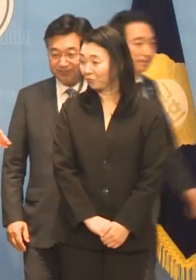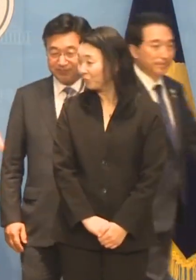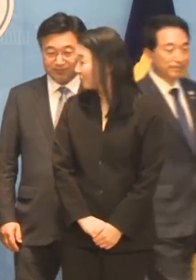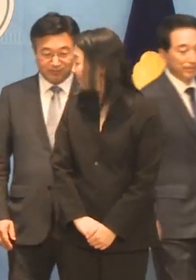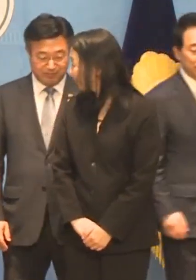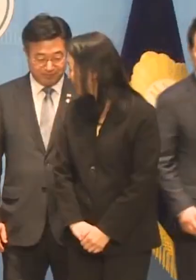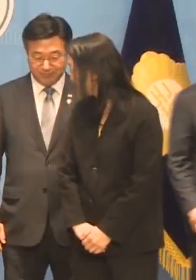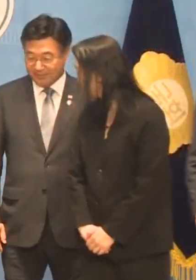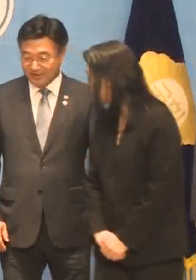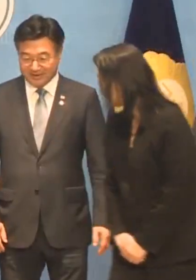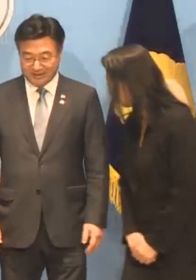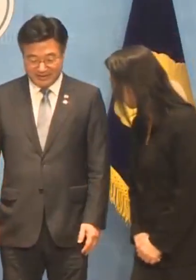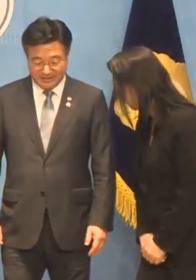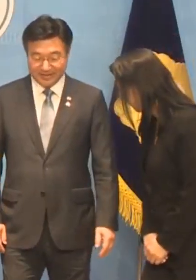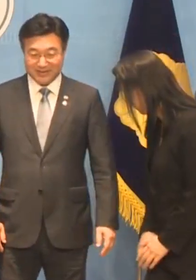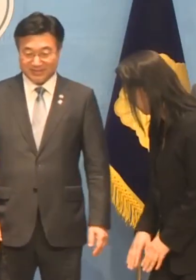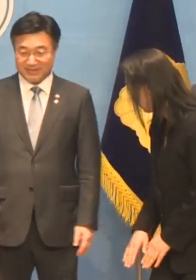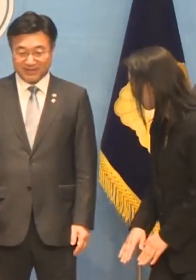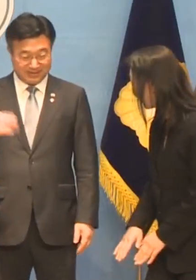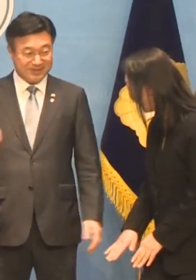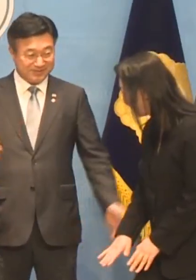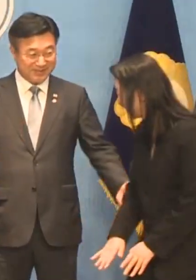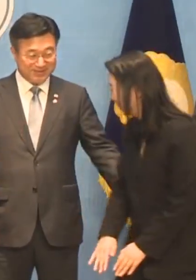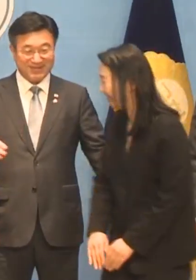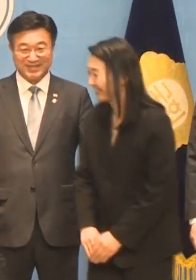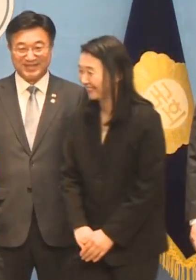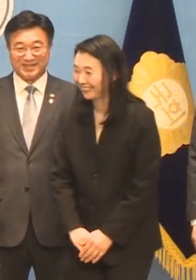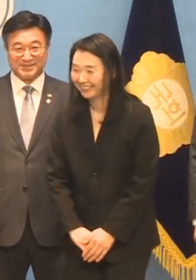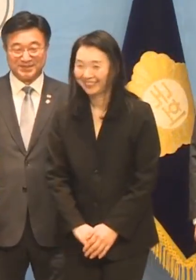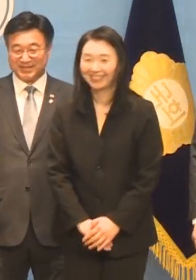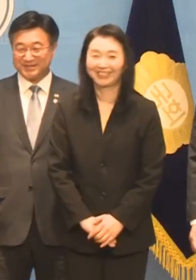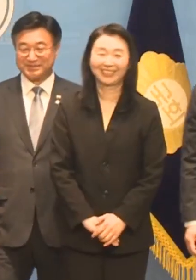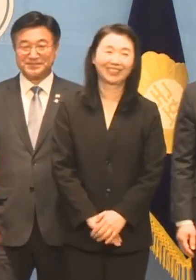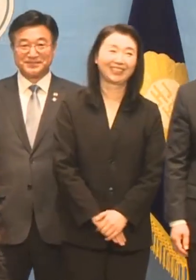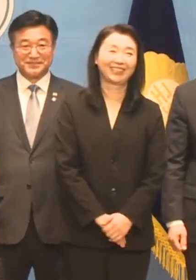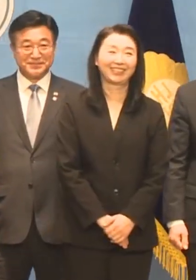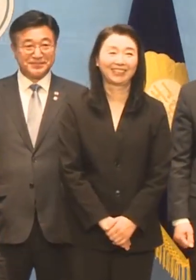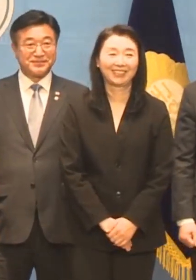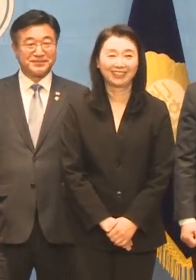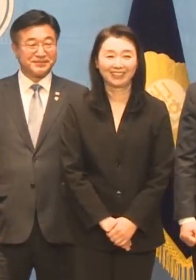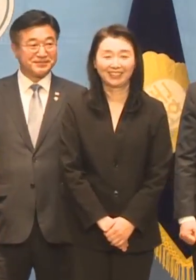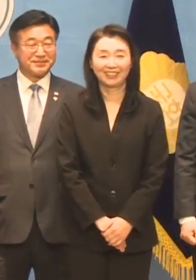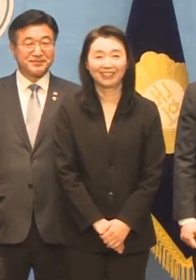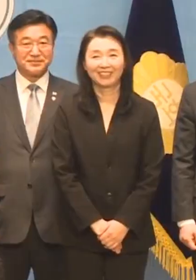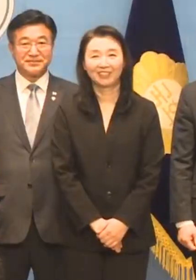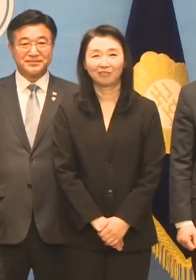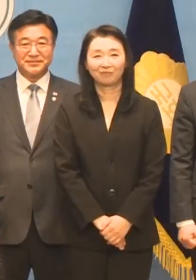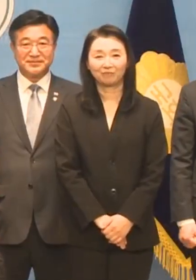여기를 좀 비워주시고. 아니야, 괜찮아요. 그냥 그 제자리 하십시오.